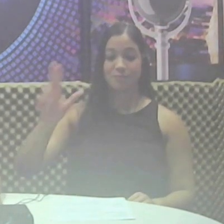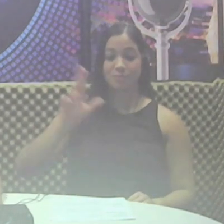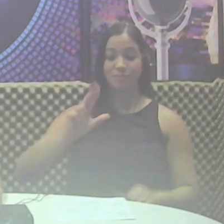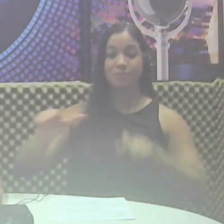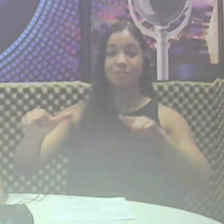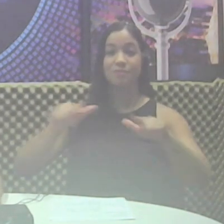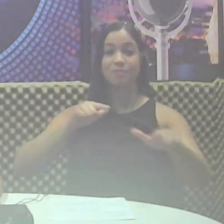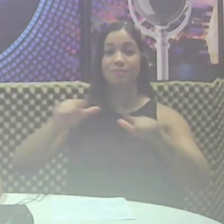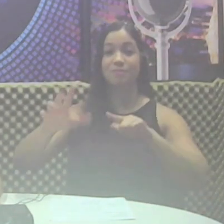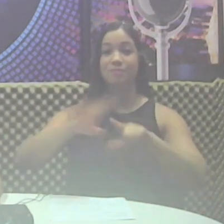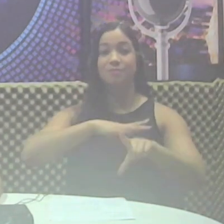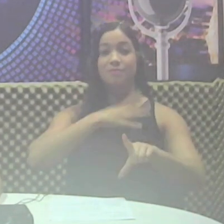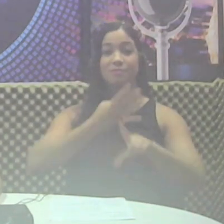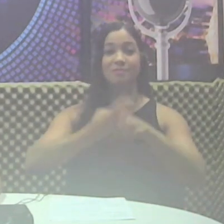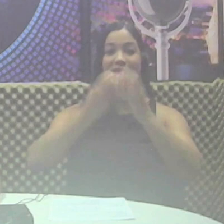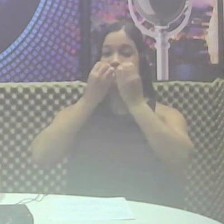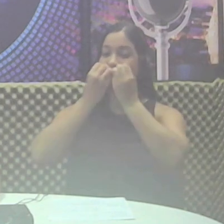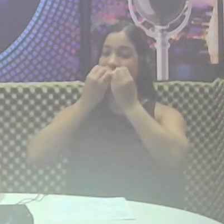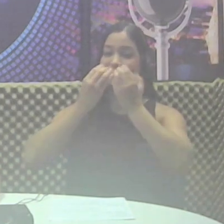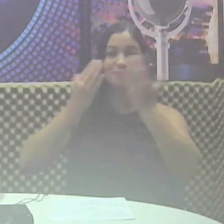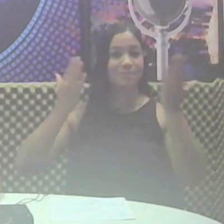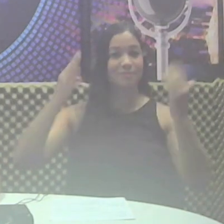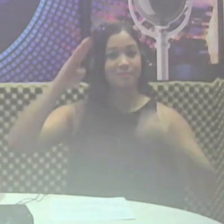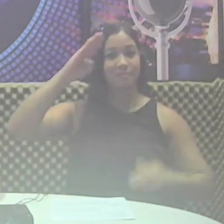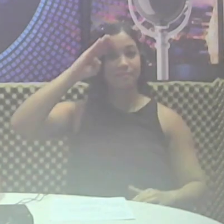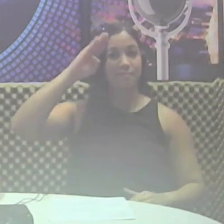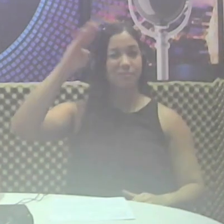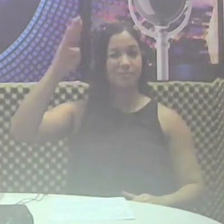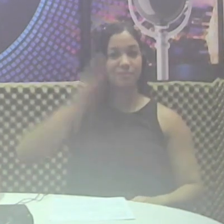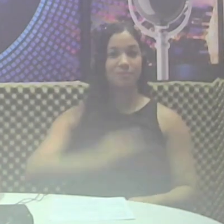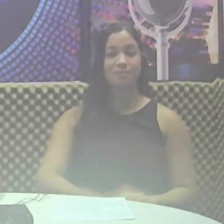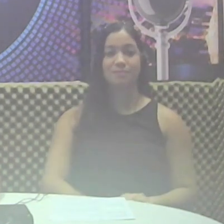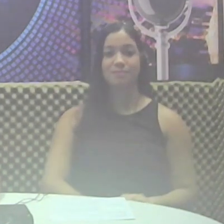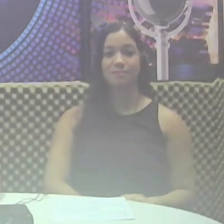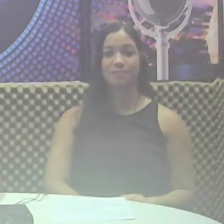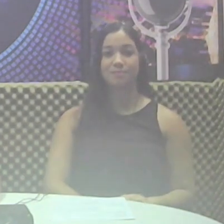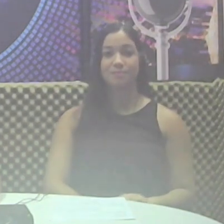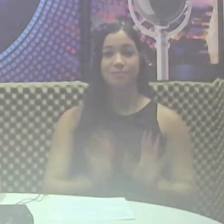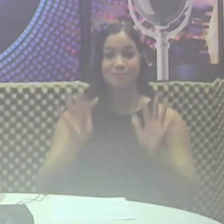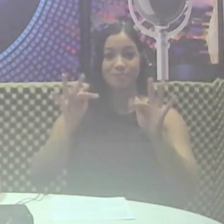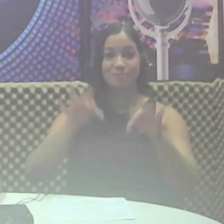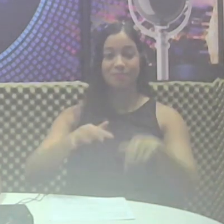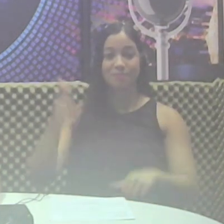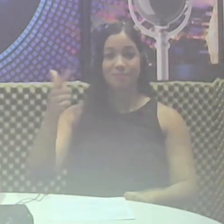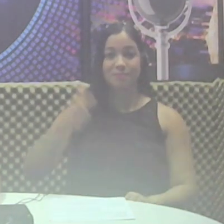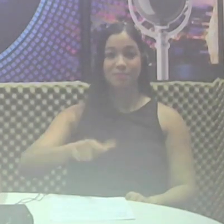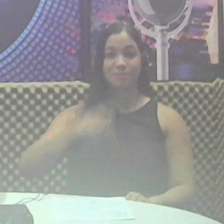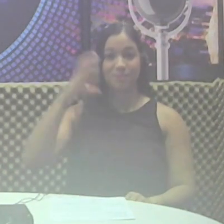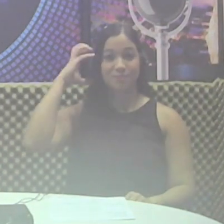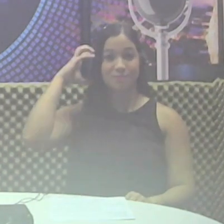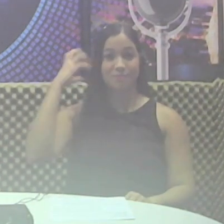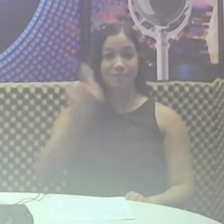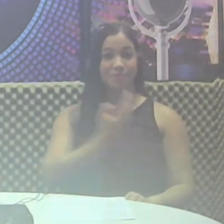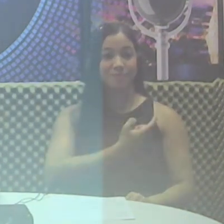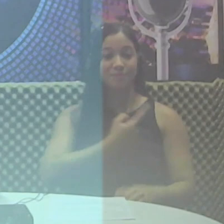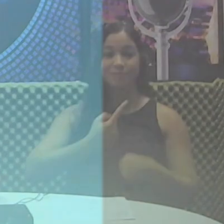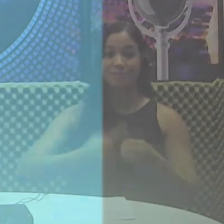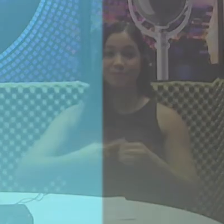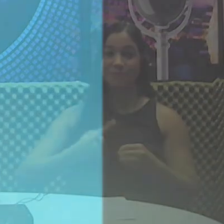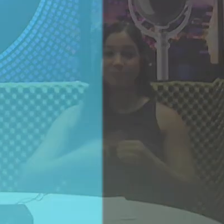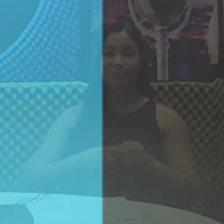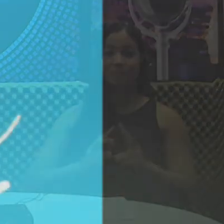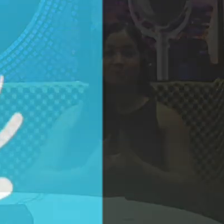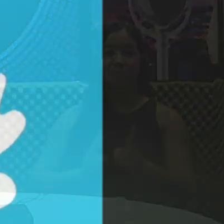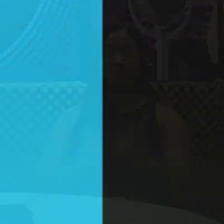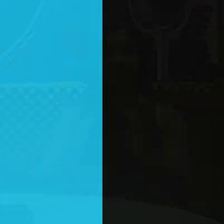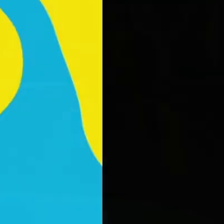de Uberlândia. Fazer mais, fazer bem. Até a próxima. Fica por aqui mais uma edição do programa da Rádio